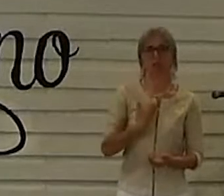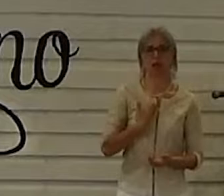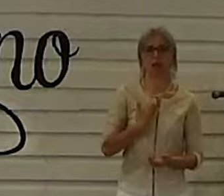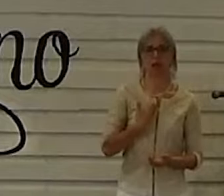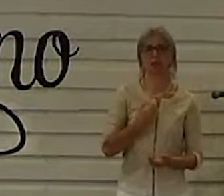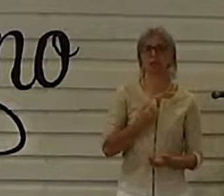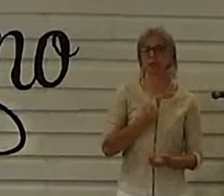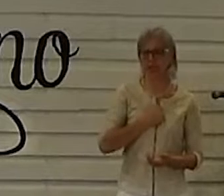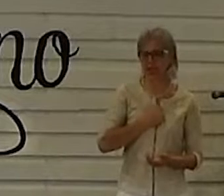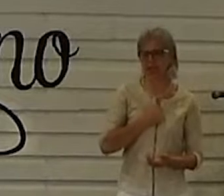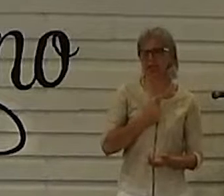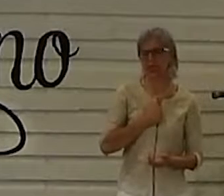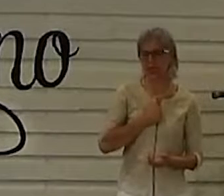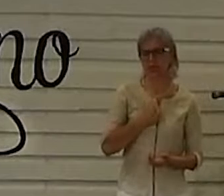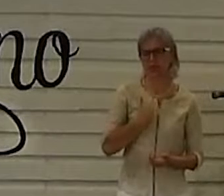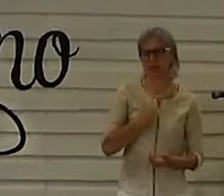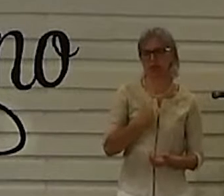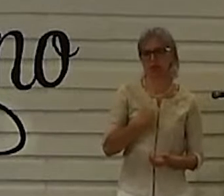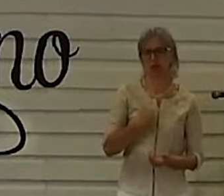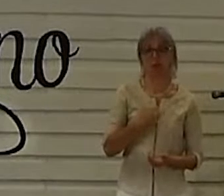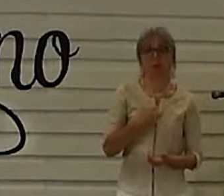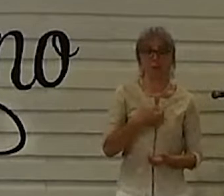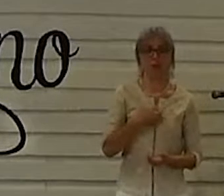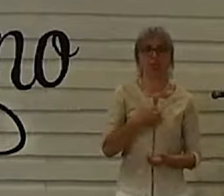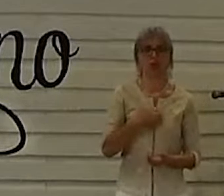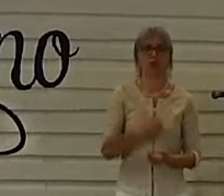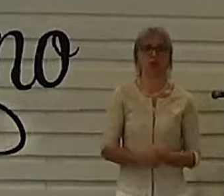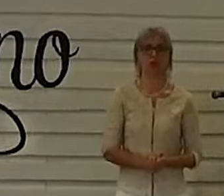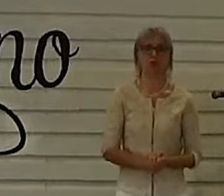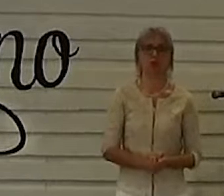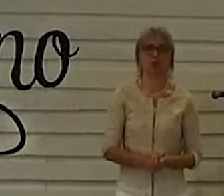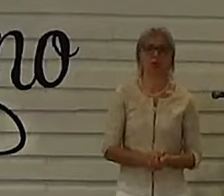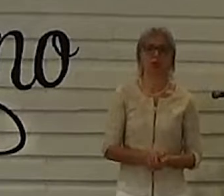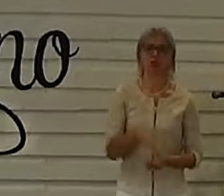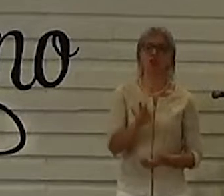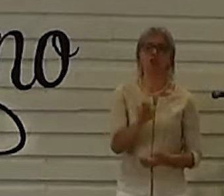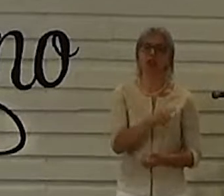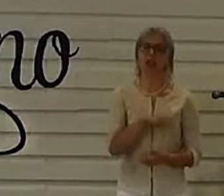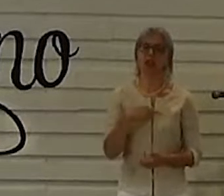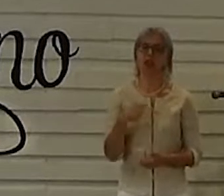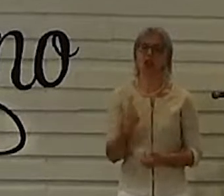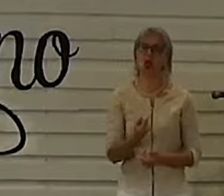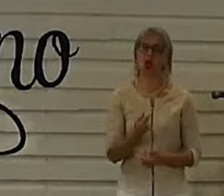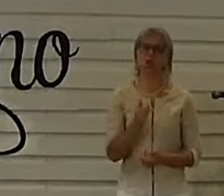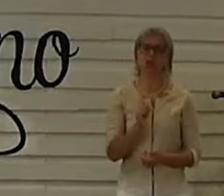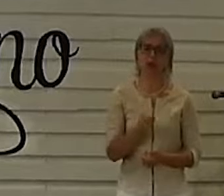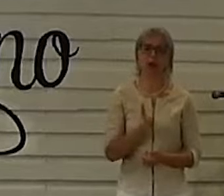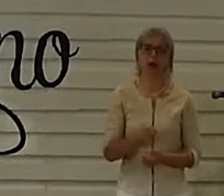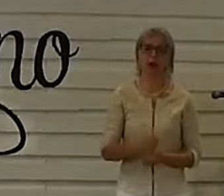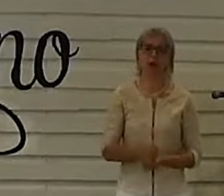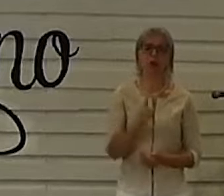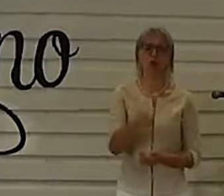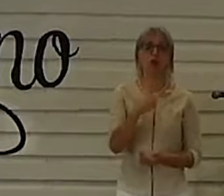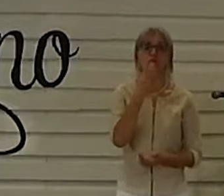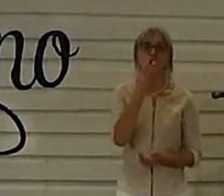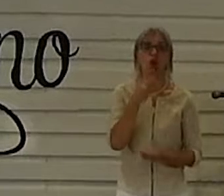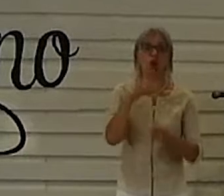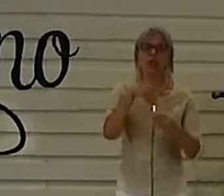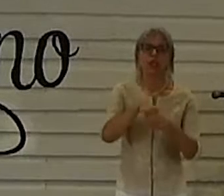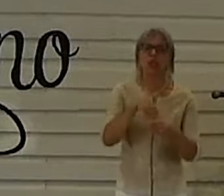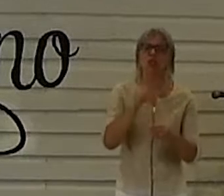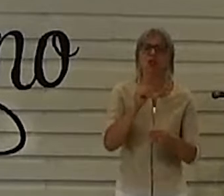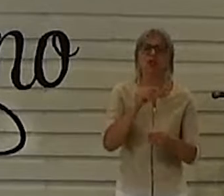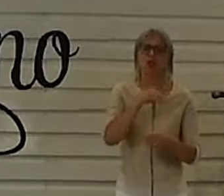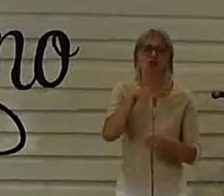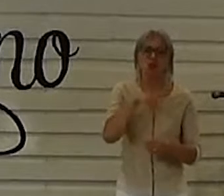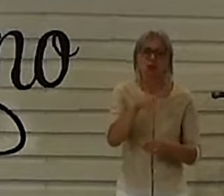Io conosco molti. La scelta che dobbiamo fare è in quale categoria ci schieriamo. Ieri ho